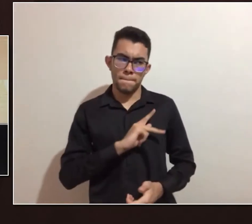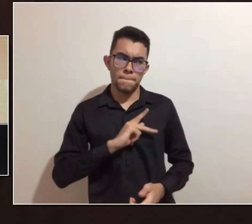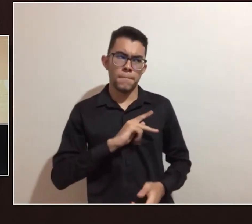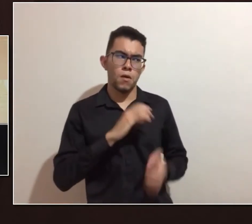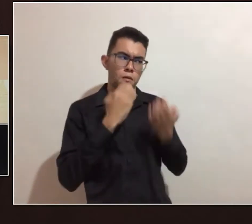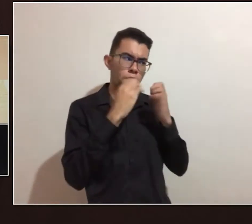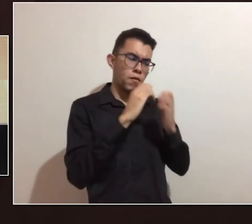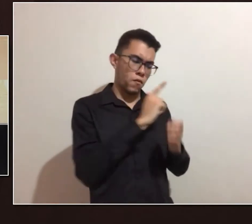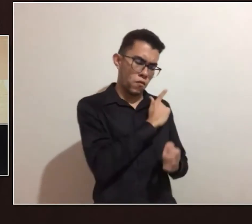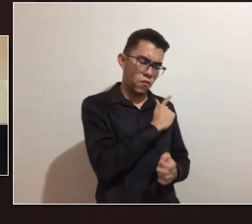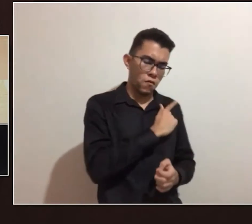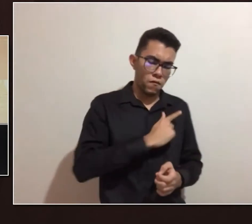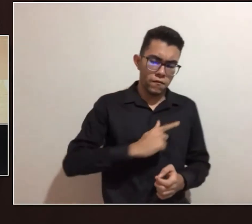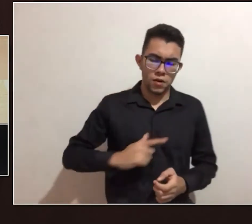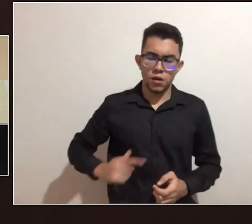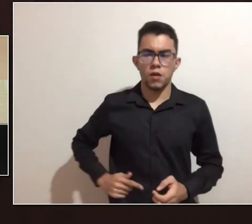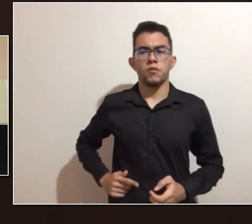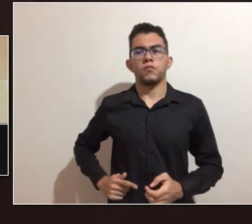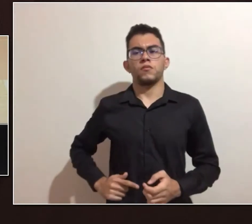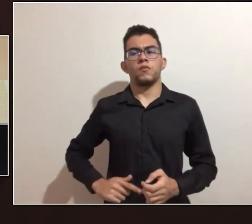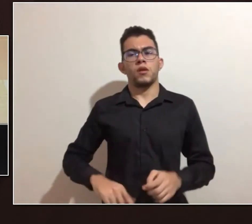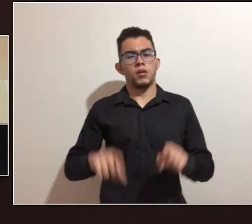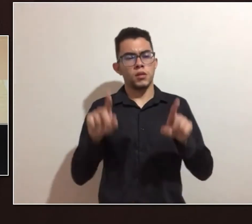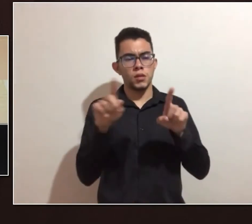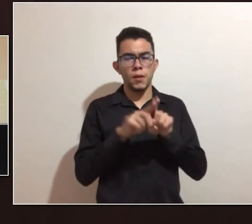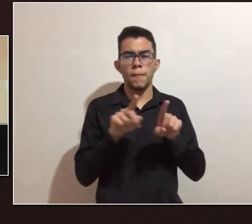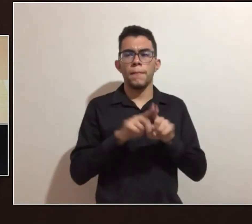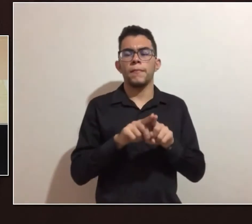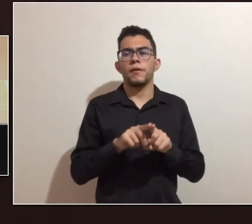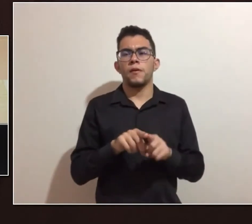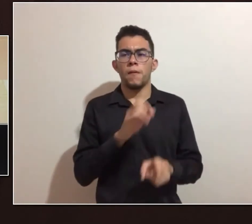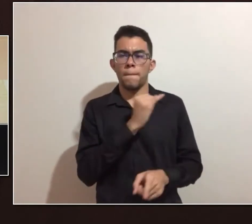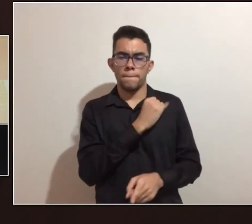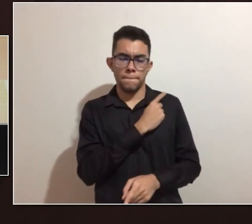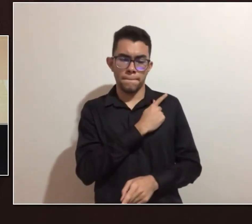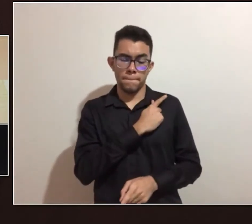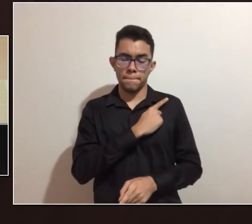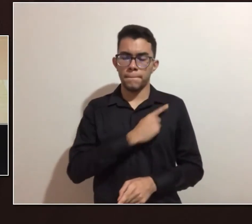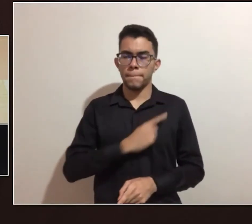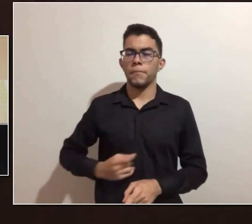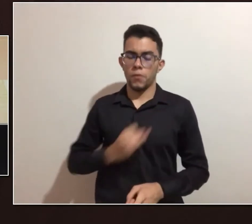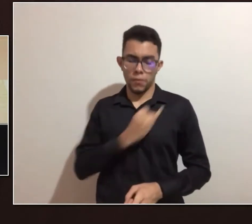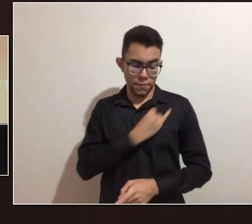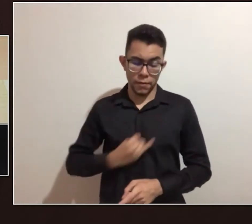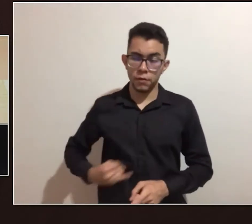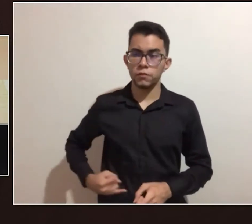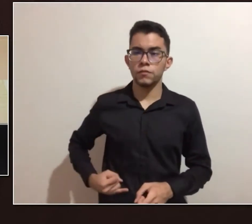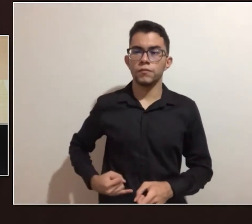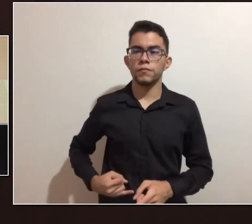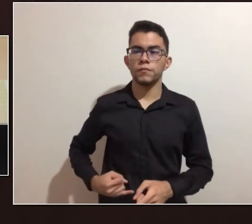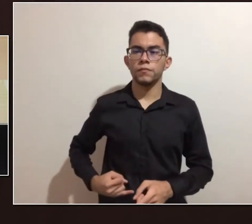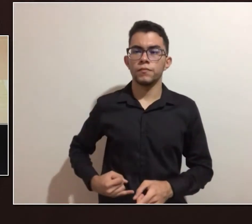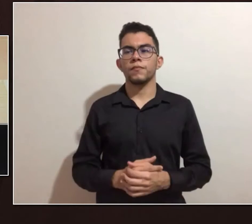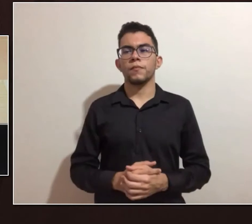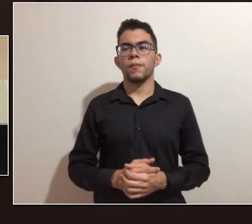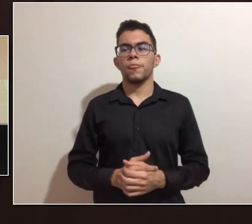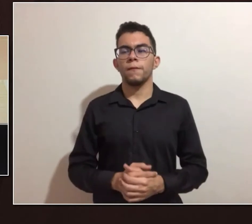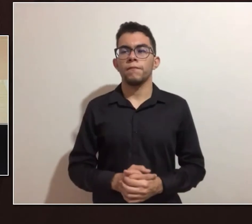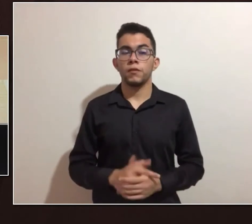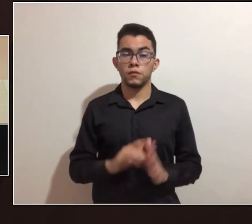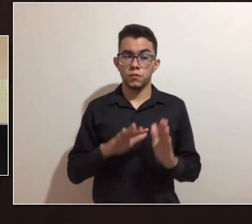suscitou-se então um clamor popular contra o cristianismo. Por quê? Porque